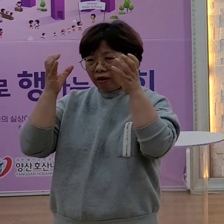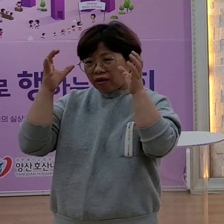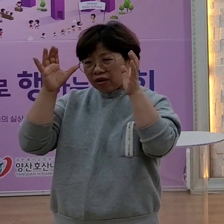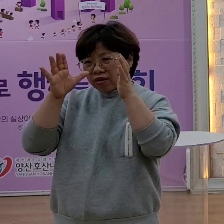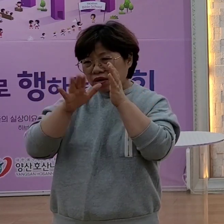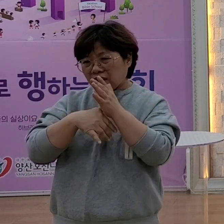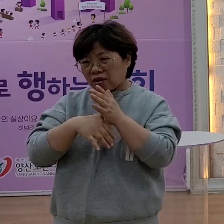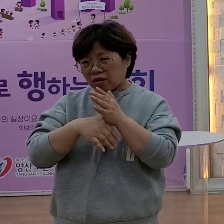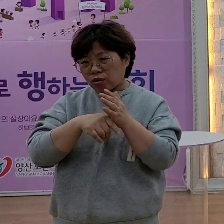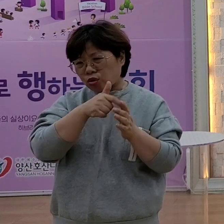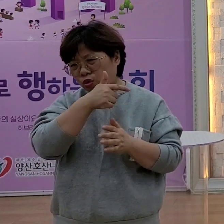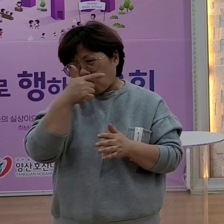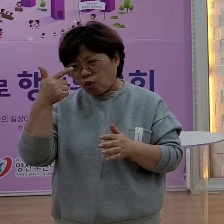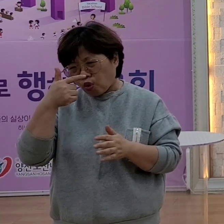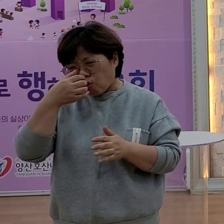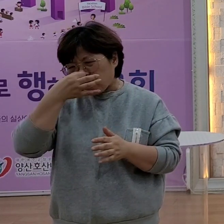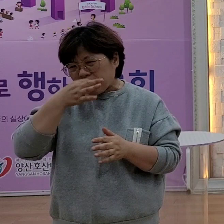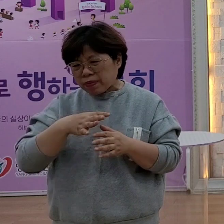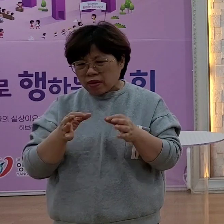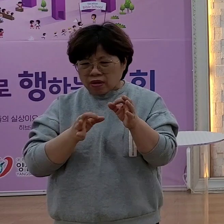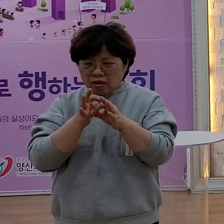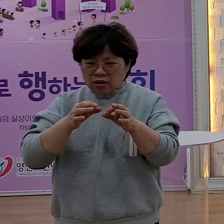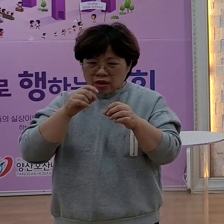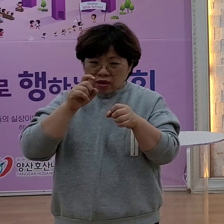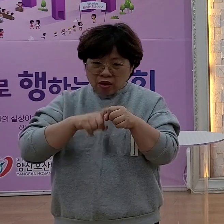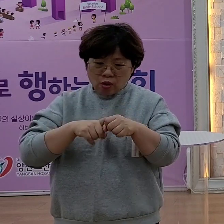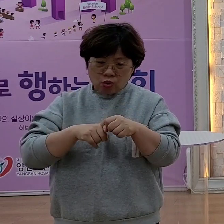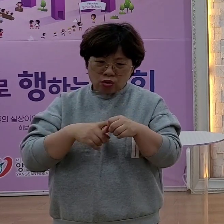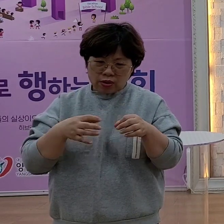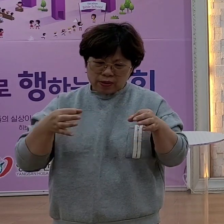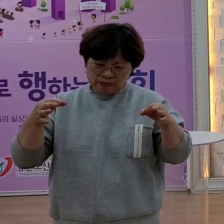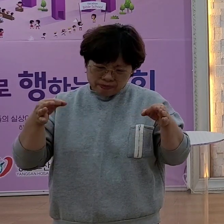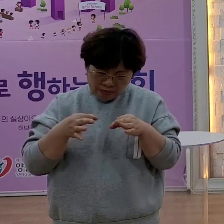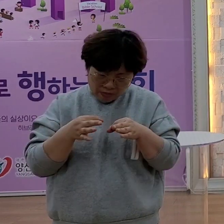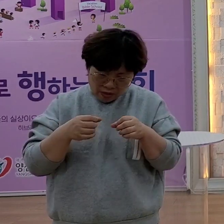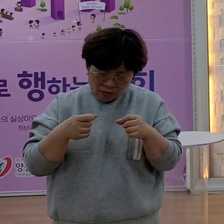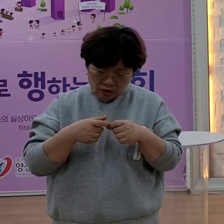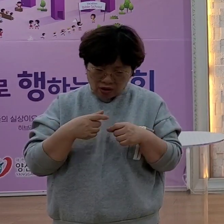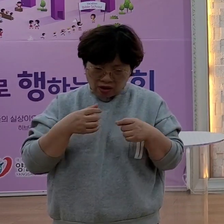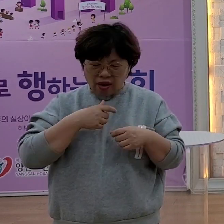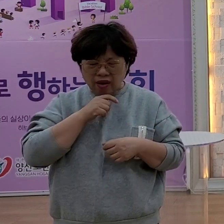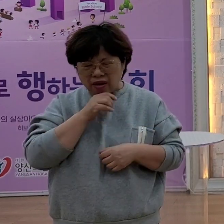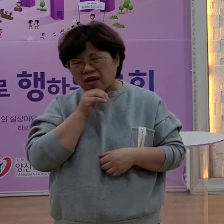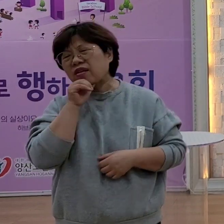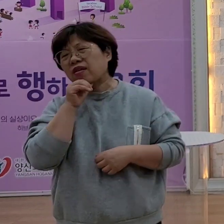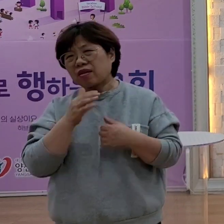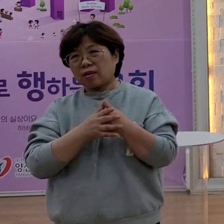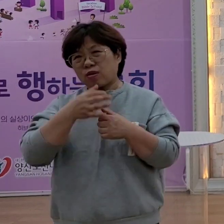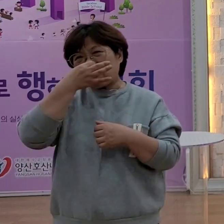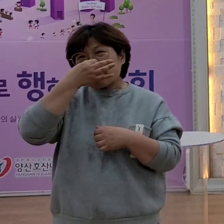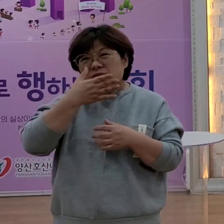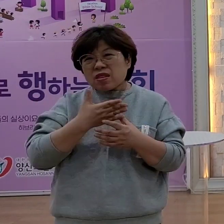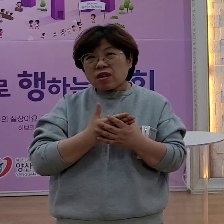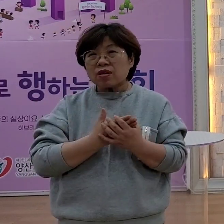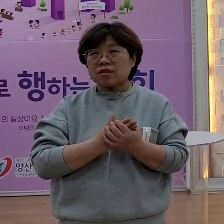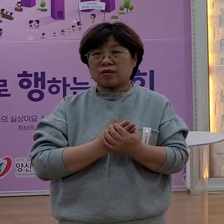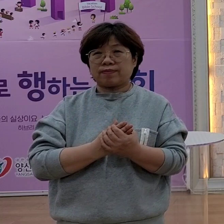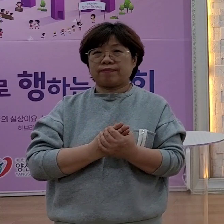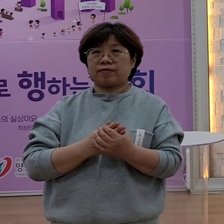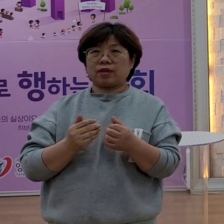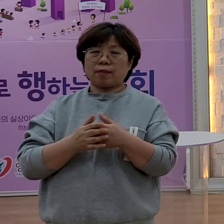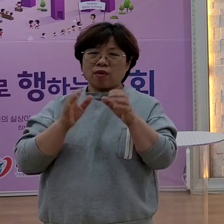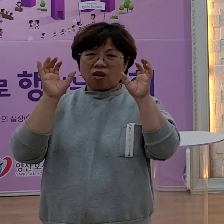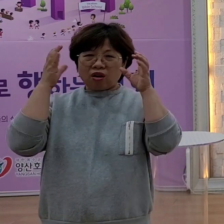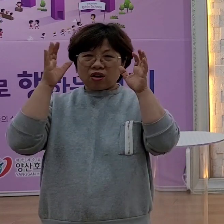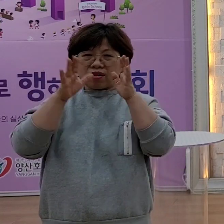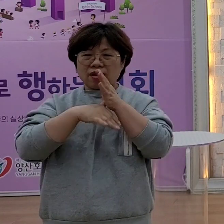시절이 경제적으로 아주 어려운 성장 과정을 보냈다고 합니다. 그래서 여러분이 이제 스티브